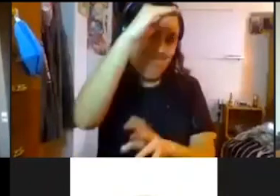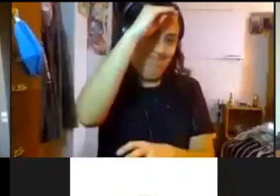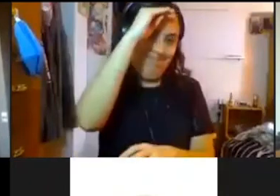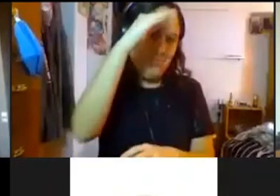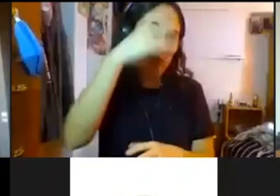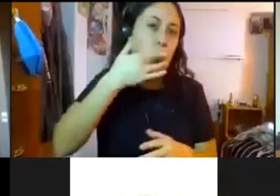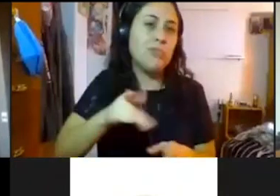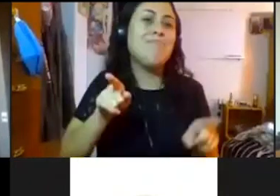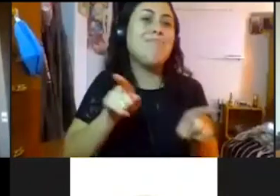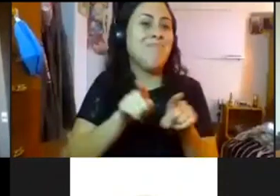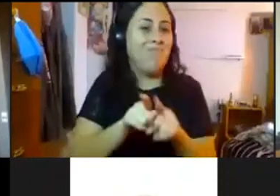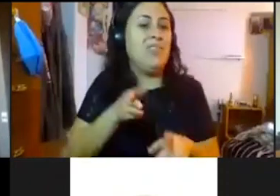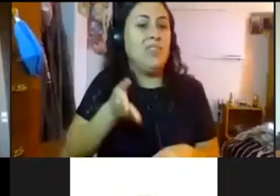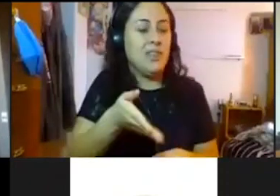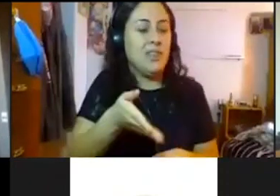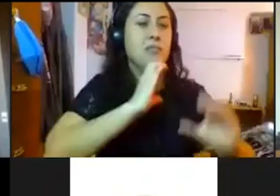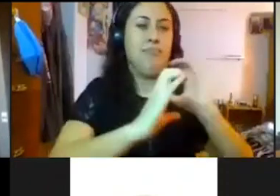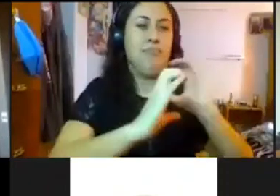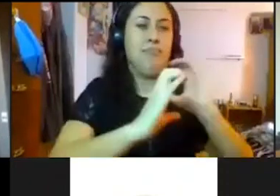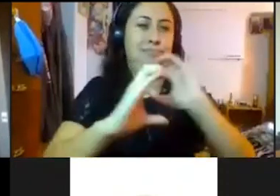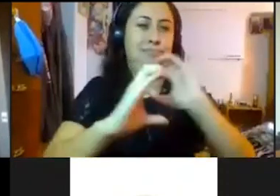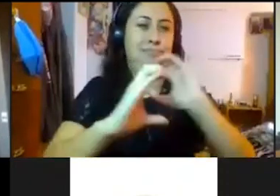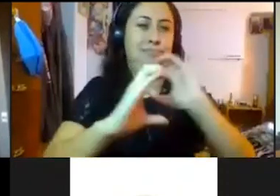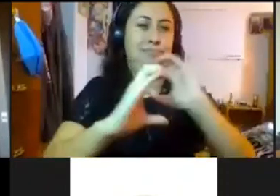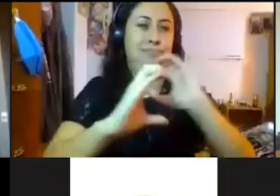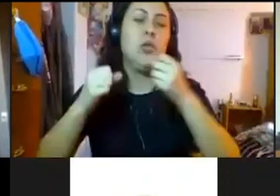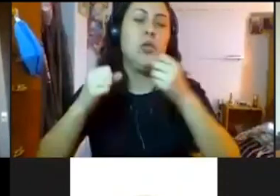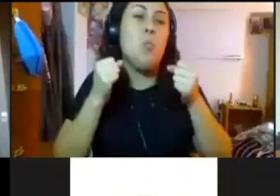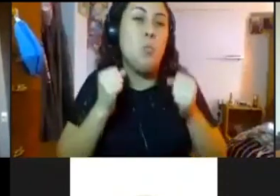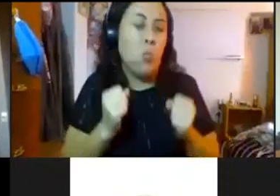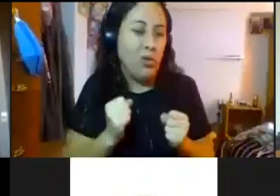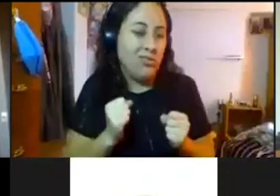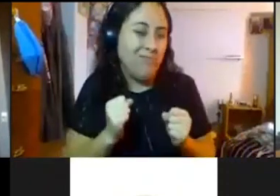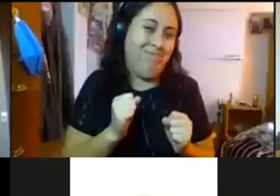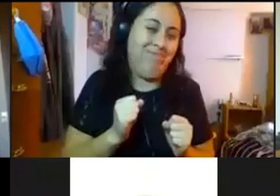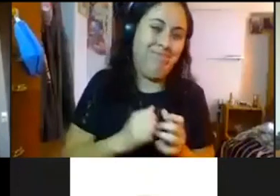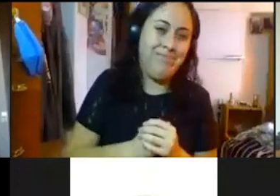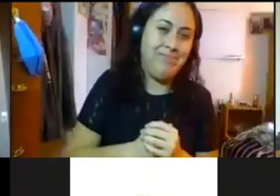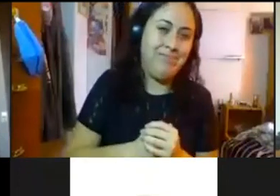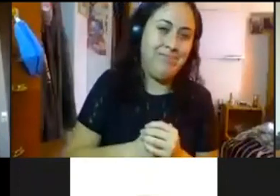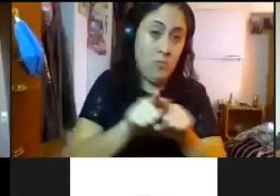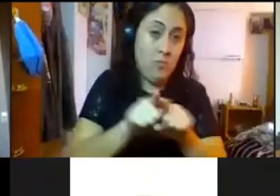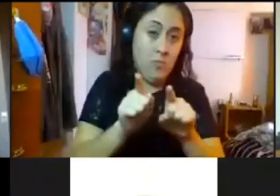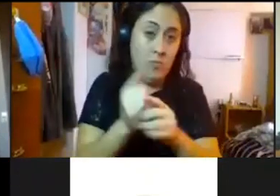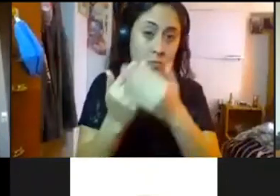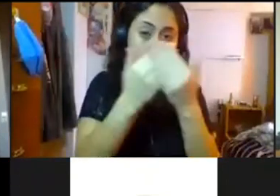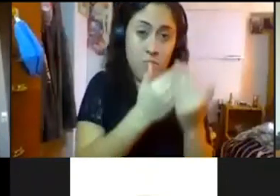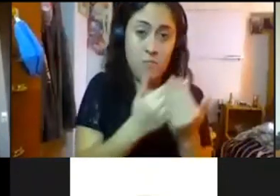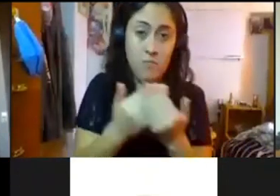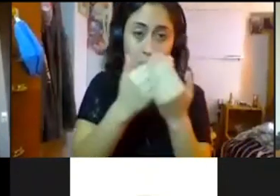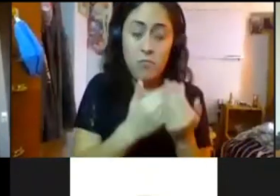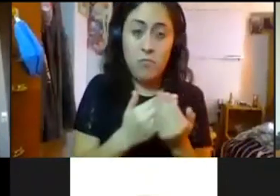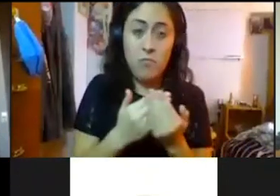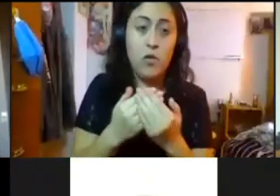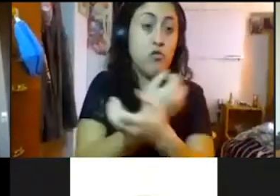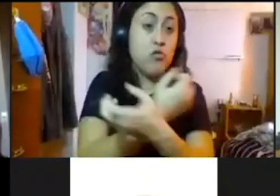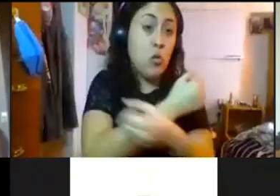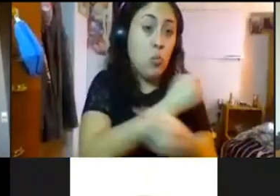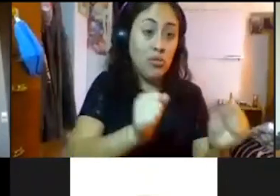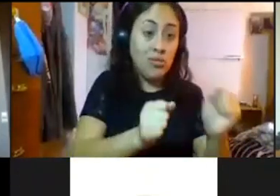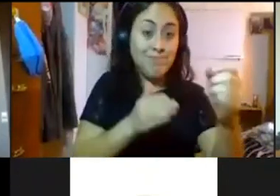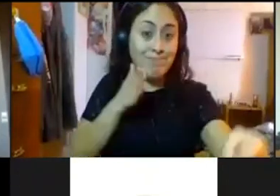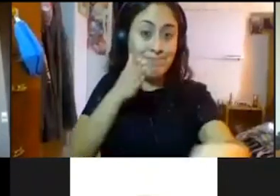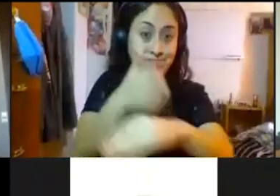seguir comunicados dentro de la medida de las posibilidades, ¿cierto? Y si bien nuestras estudiantes y nuestros estudiantes no pueden salir a las comunidades